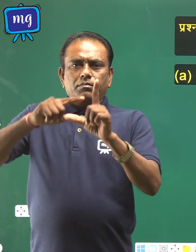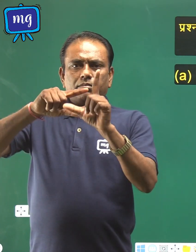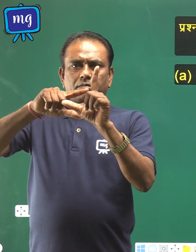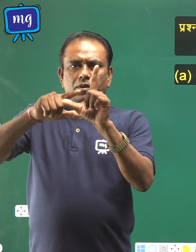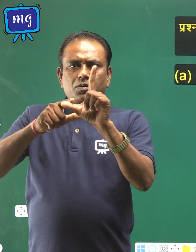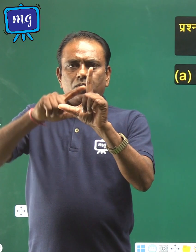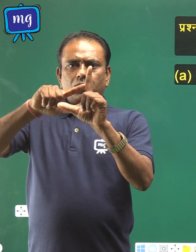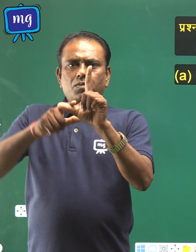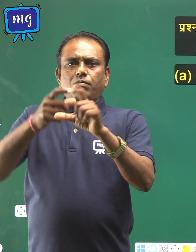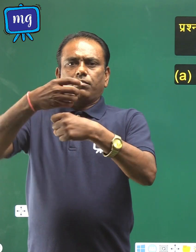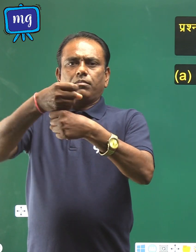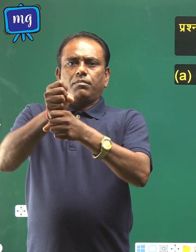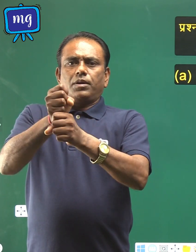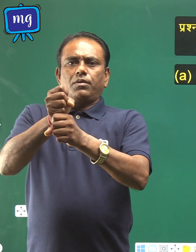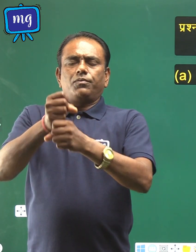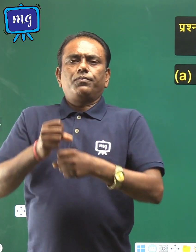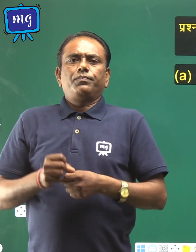कोण बनाओ।